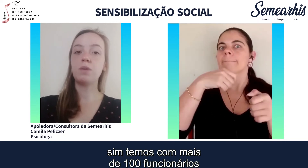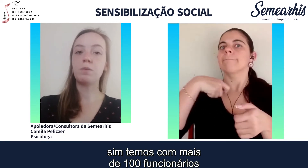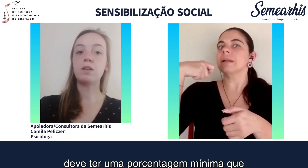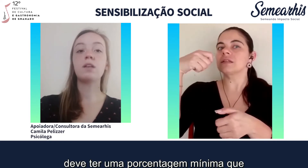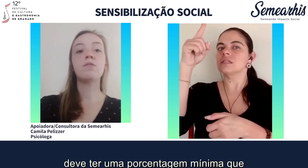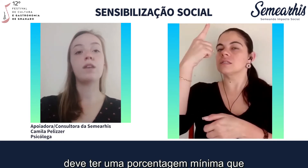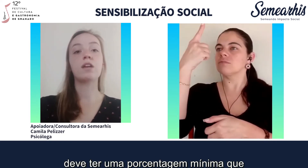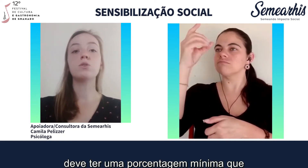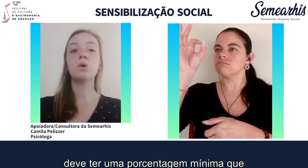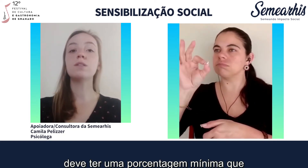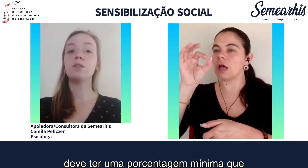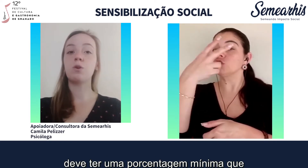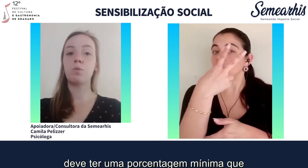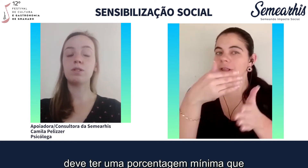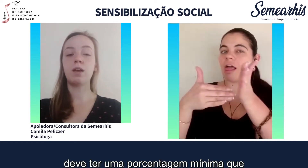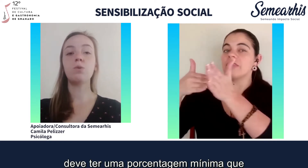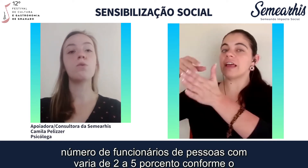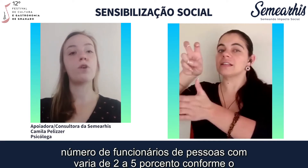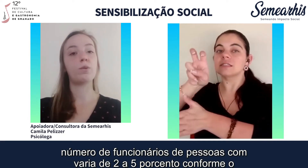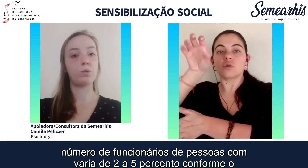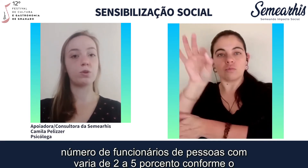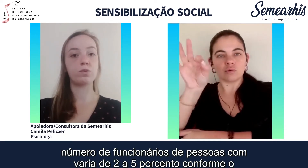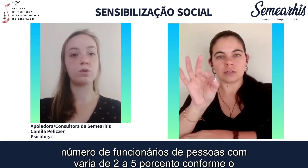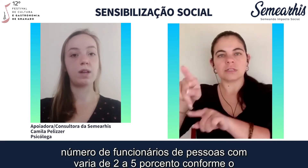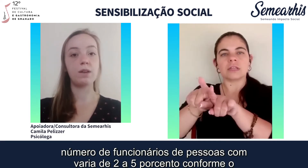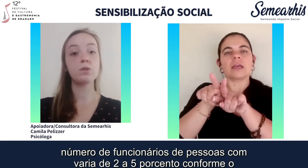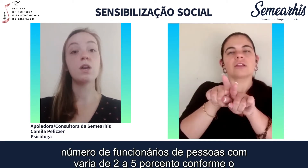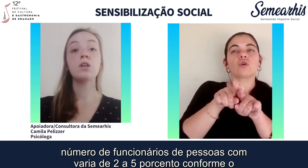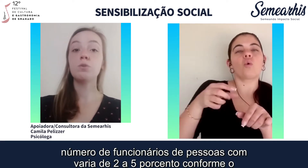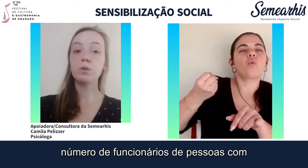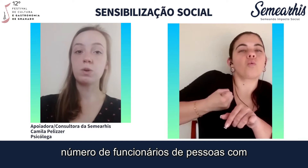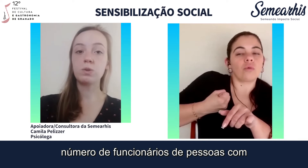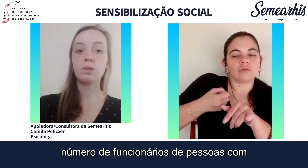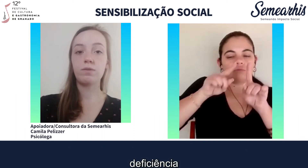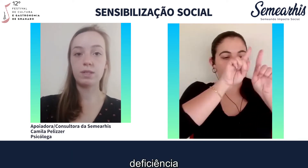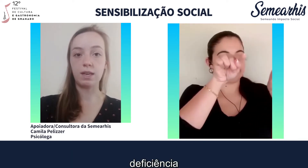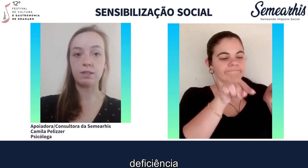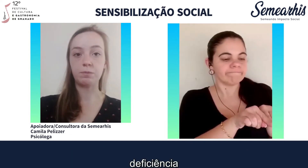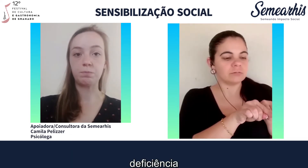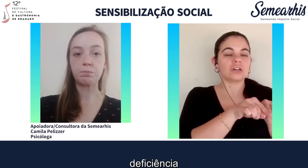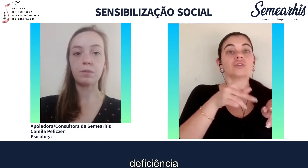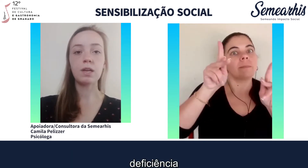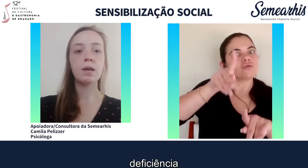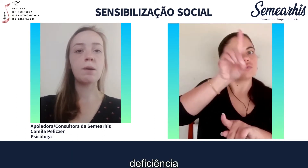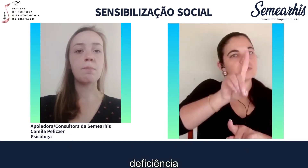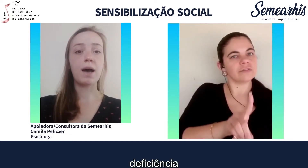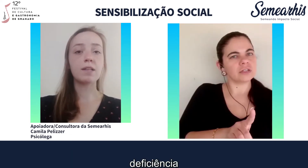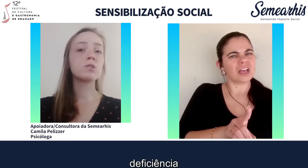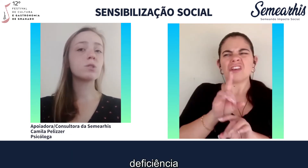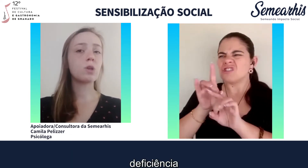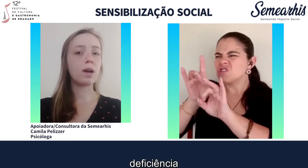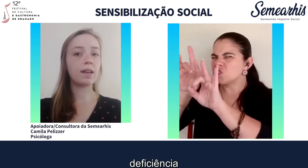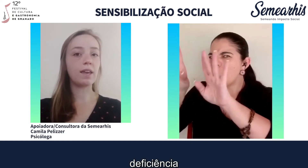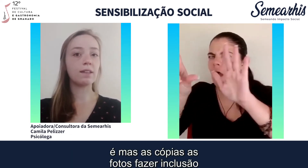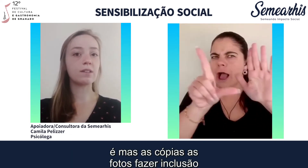porcentagem mínima que varia de 2% a 5%, conforme o número de funcionários, de pessoas com deficiência.